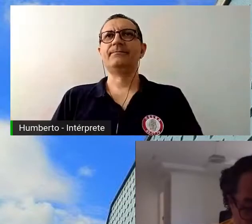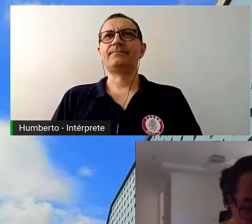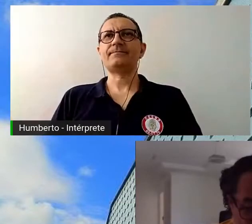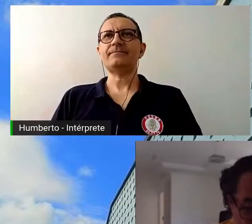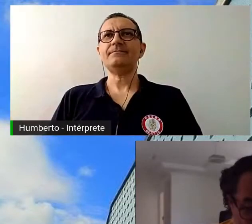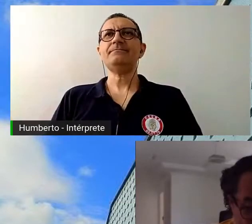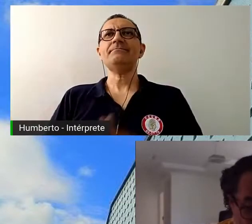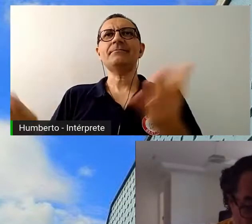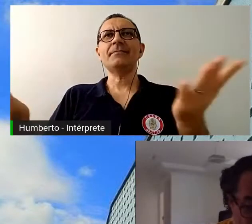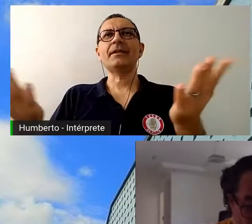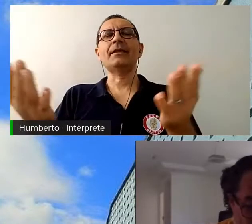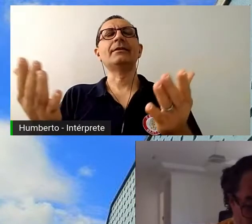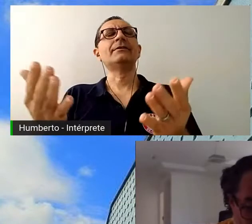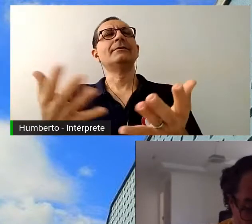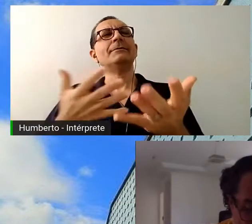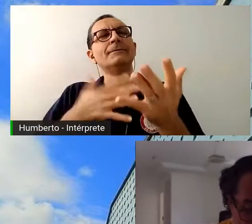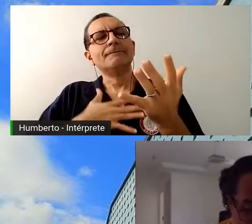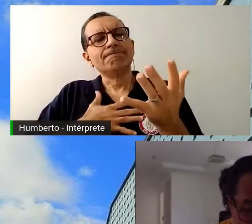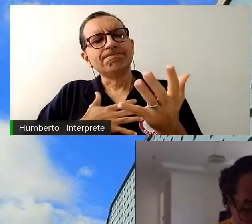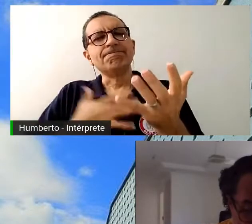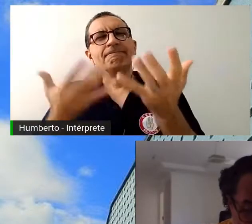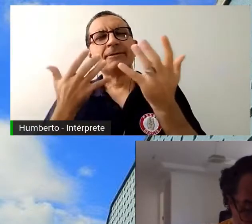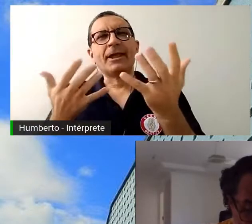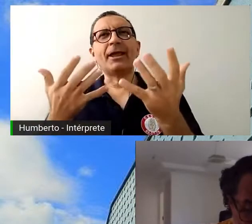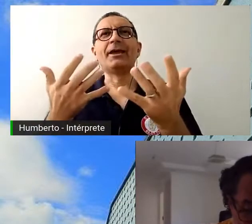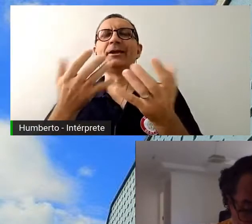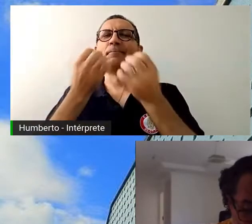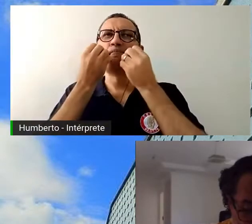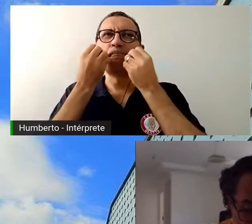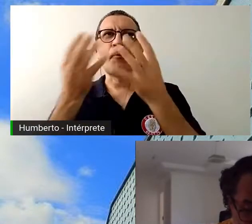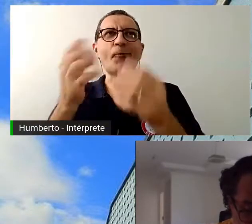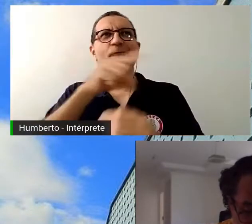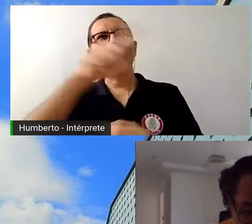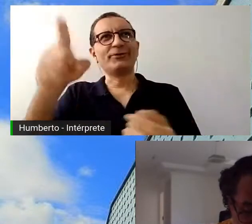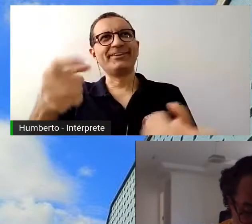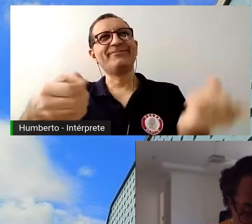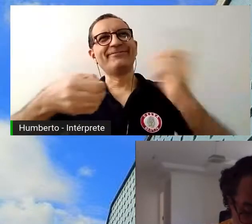desejando a todos e a todas uma boa aula inaugural e um bom retorno às atividades.